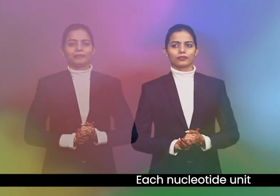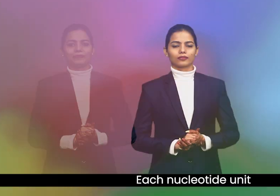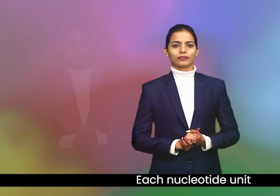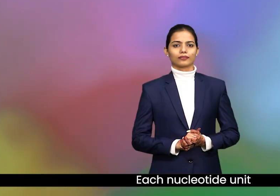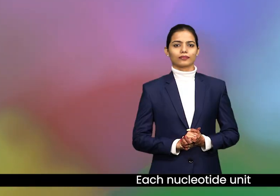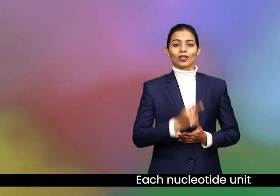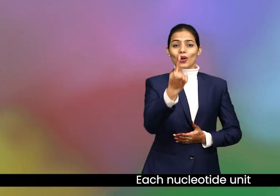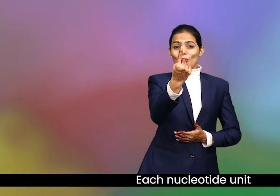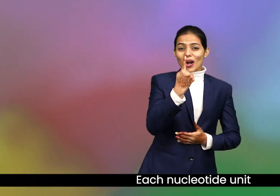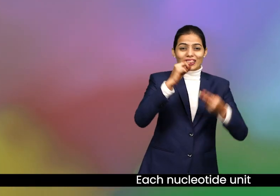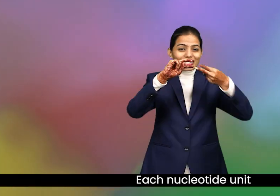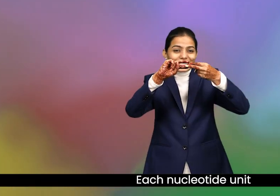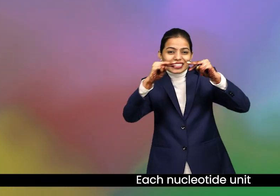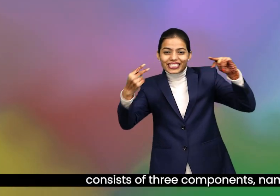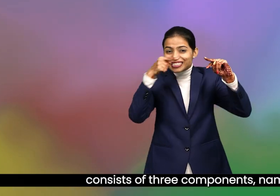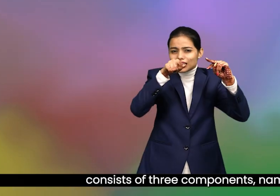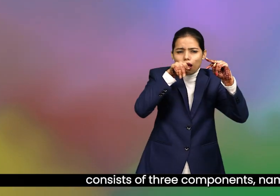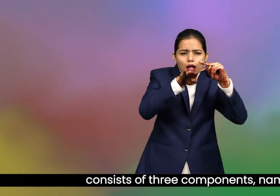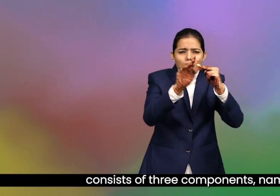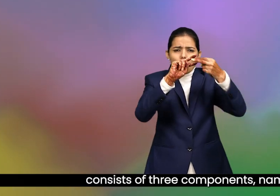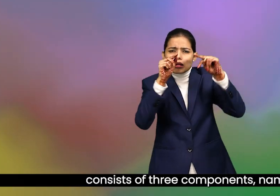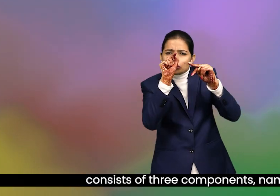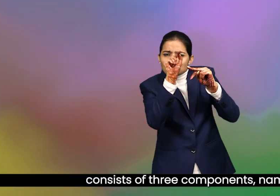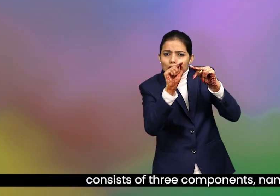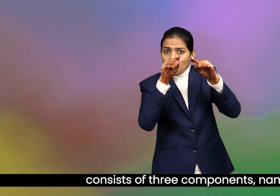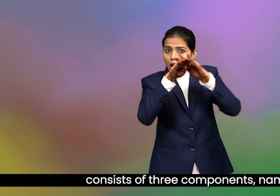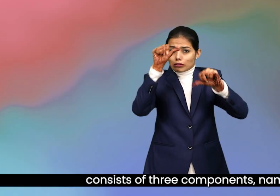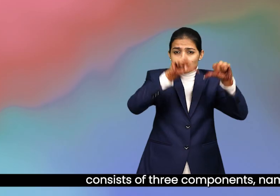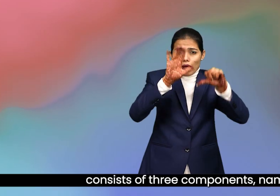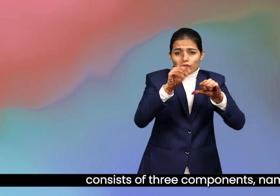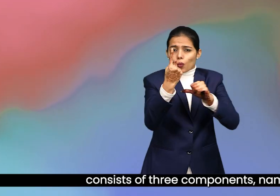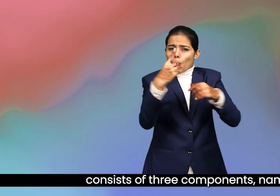ஒவ்வொரு Each நியூக்ளியோடைடு nucleotide பகுதியும் unit consists of three டிஆக்சிரைபோஸ் components, சர்க்கரை, namely